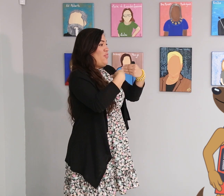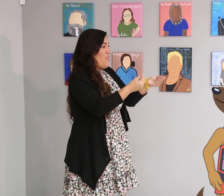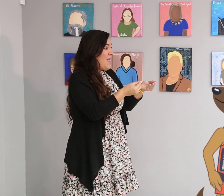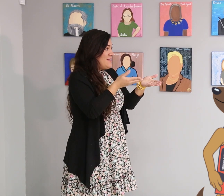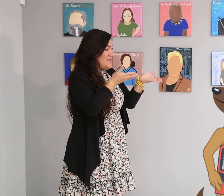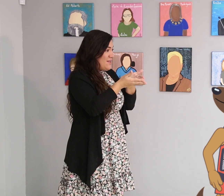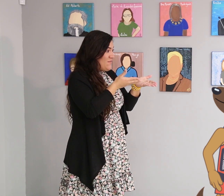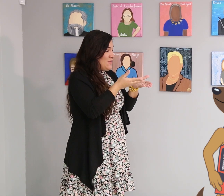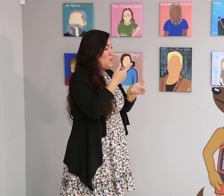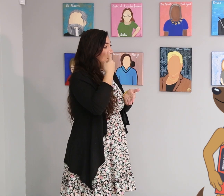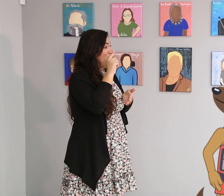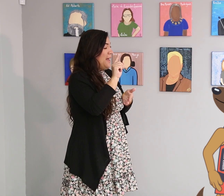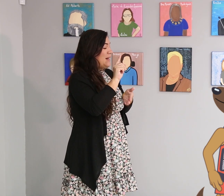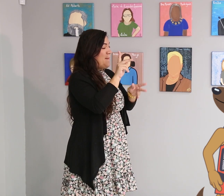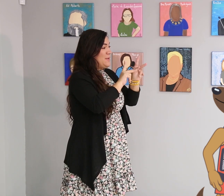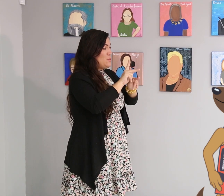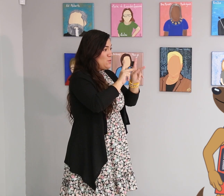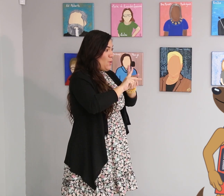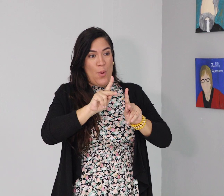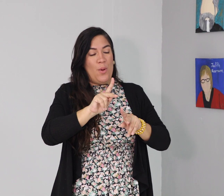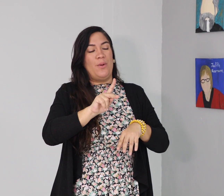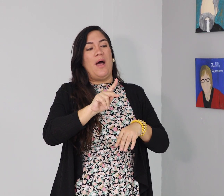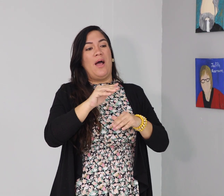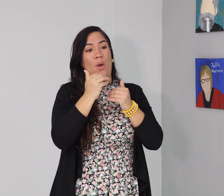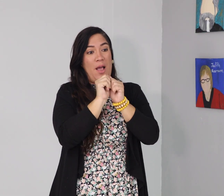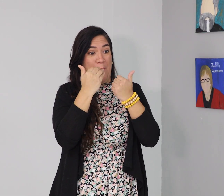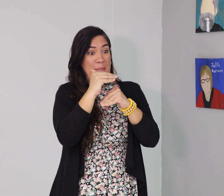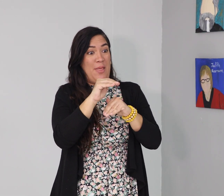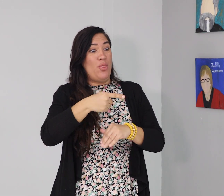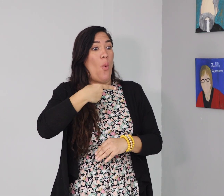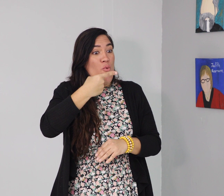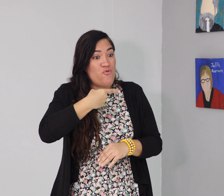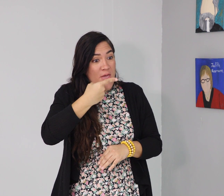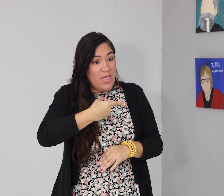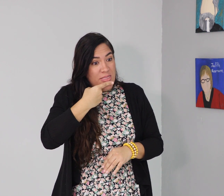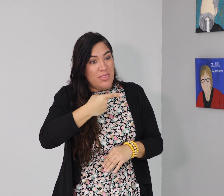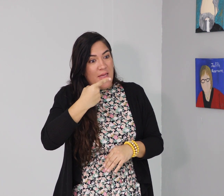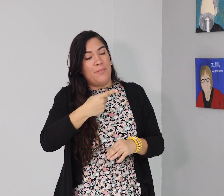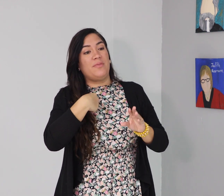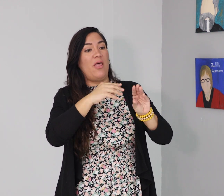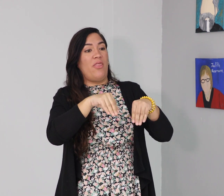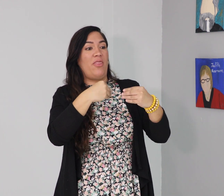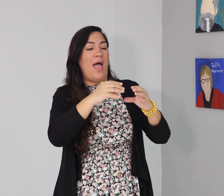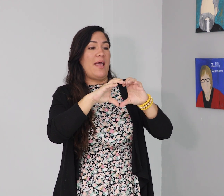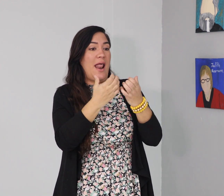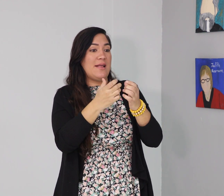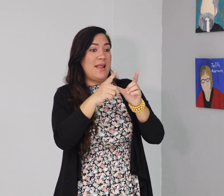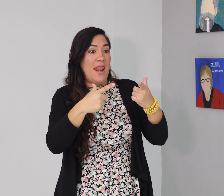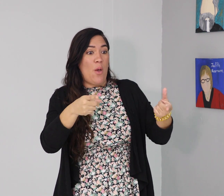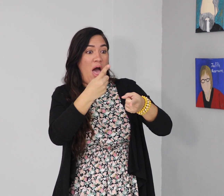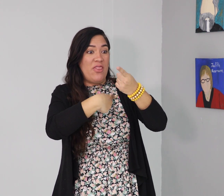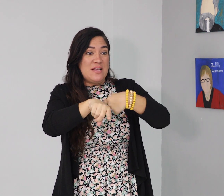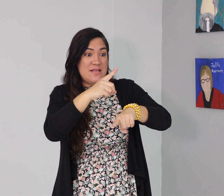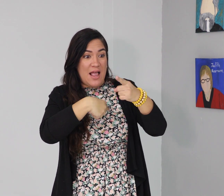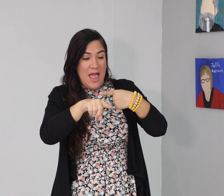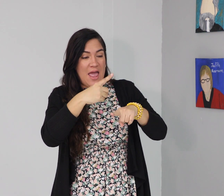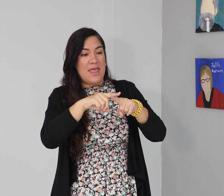Yo trabajo dando servicios para personas con impedimentos oyentes. Le doy clases de lenguaje de